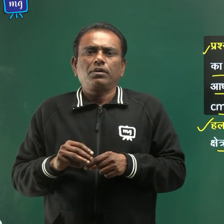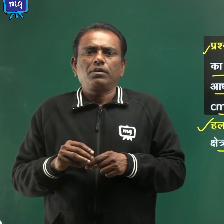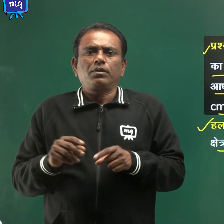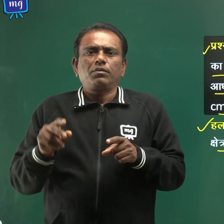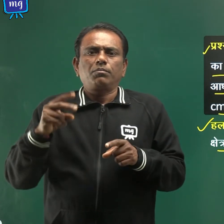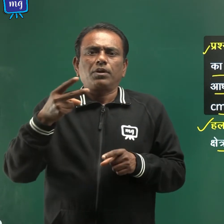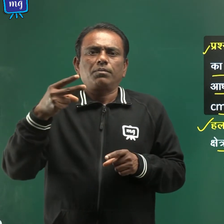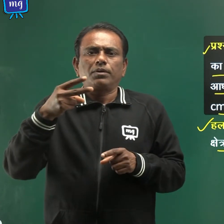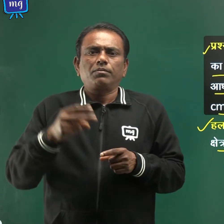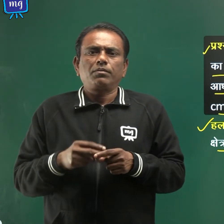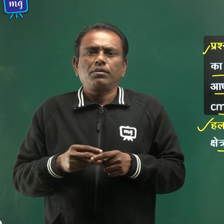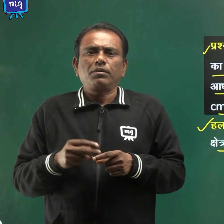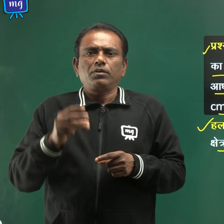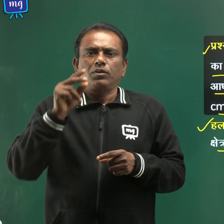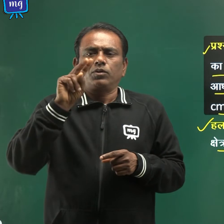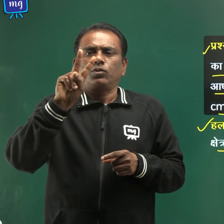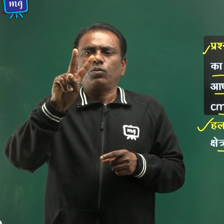यहां पर सवाल चौबीस